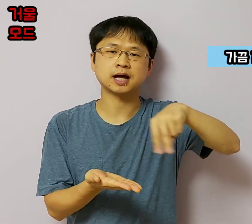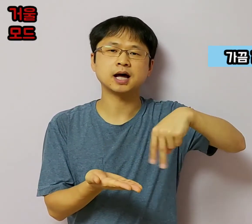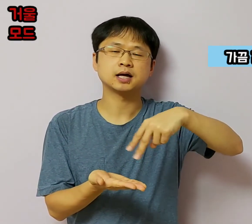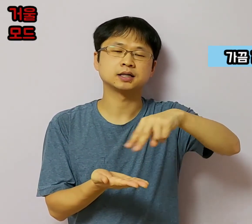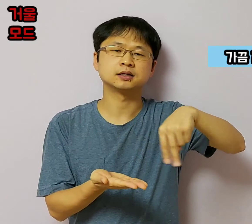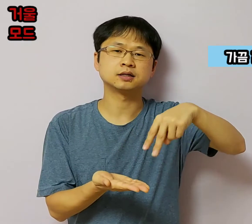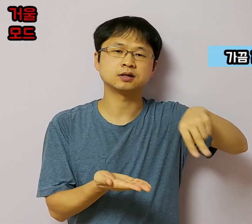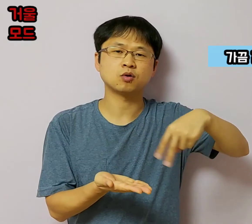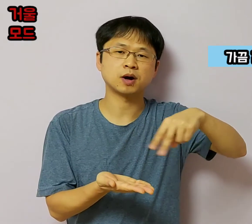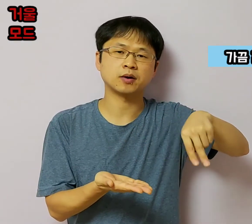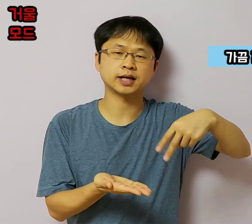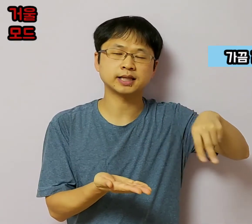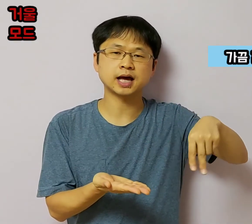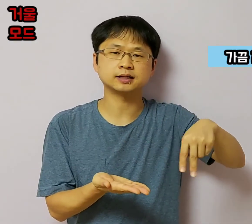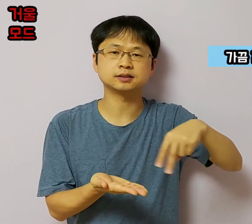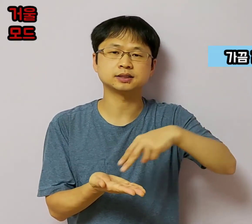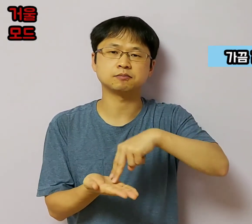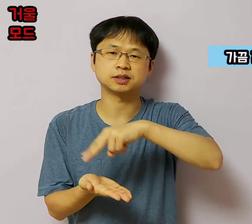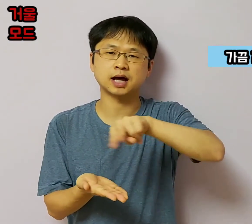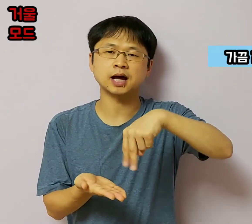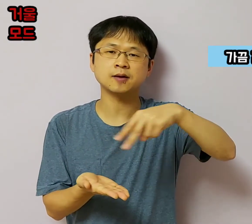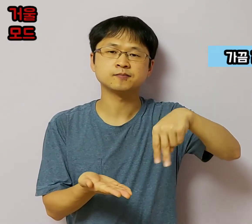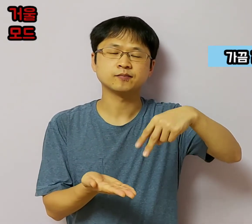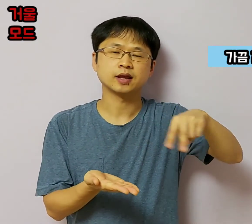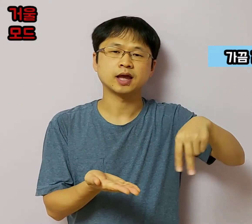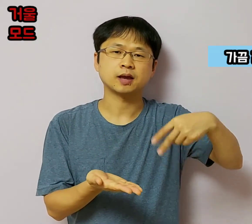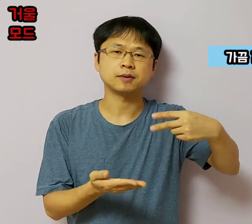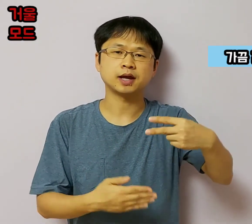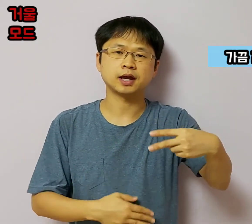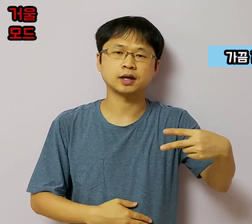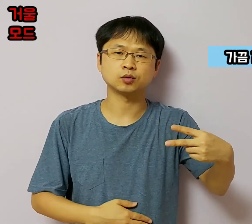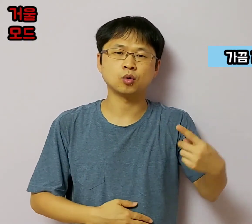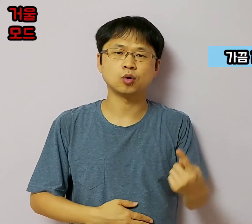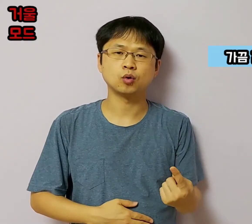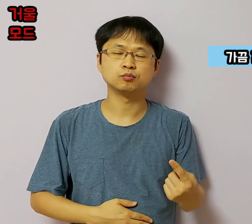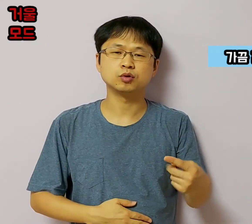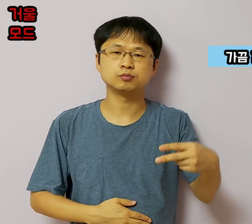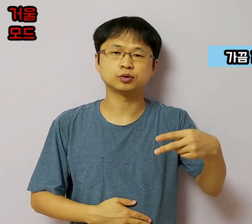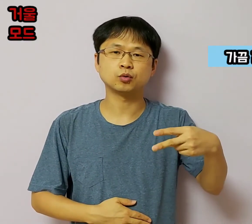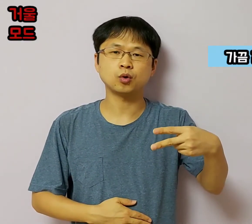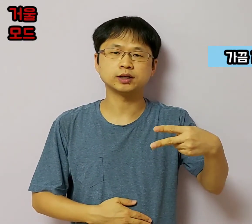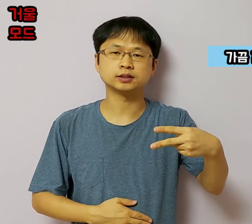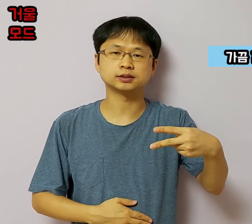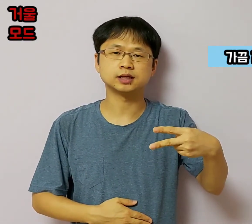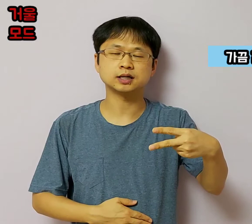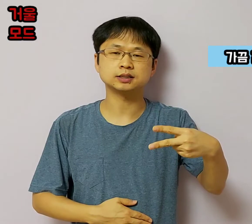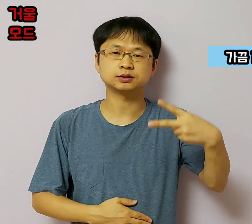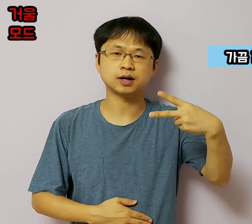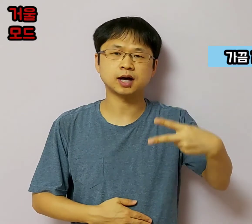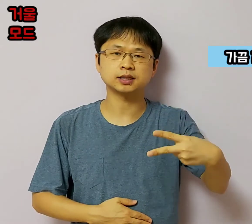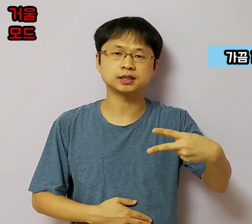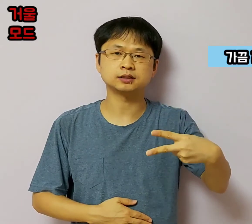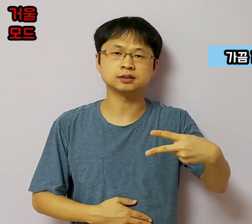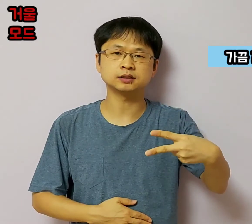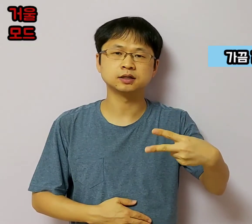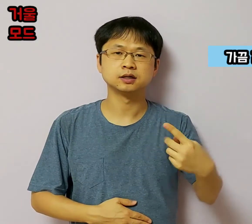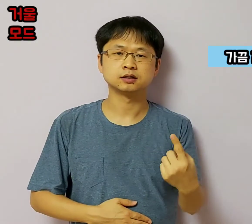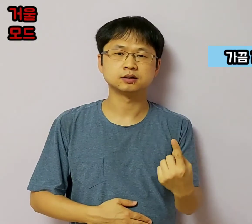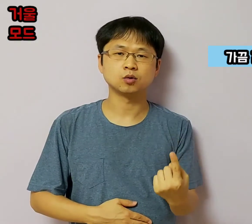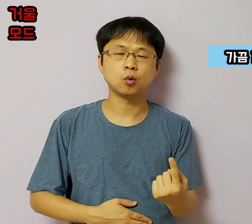헤매다, 길을 잃고 방황한다 이런 뜻이 됩니다. 헤매도, 무엇도 하는 것은 한글지와 디귿 그리고